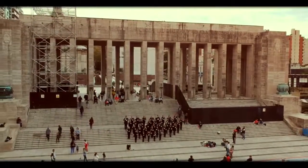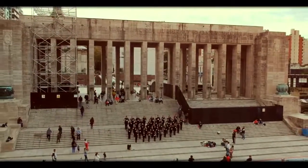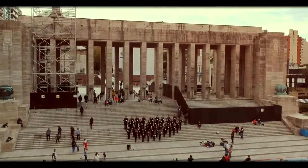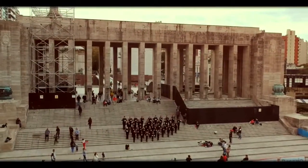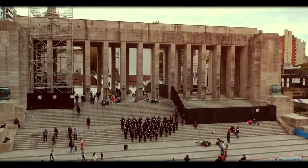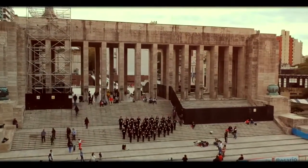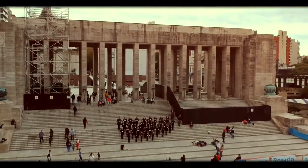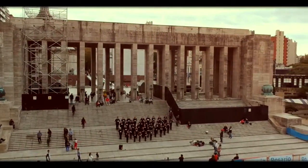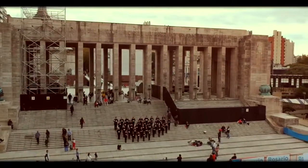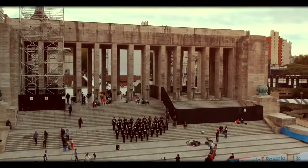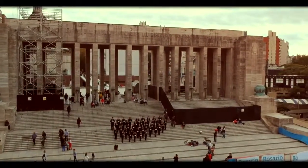tar